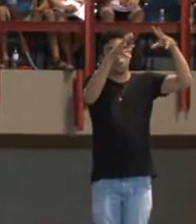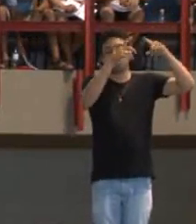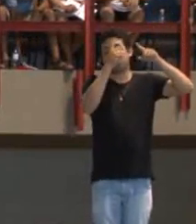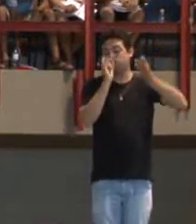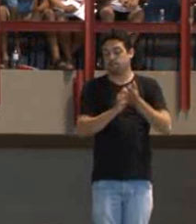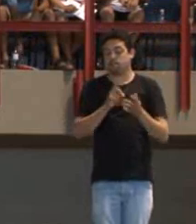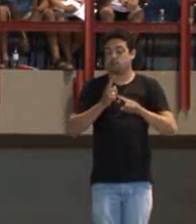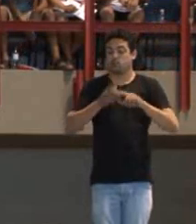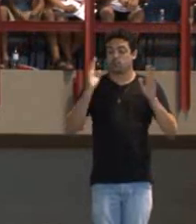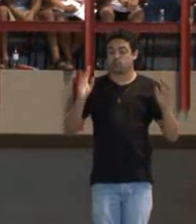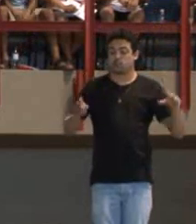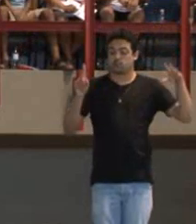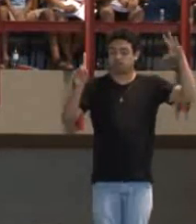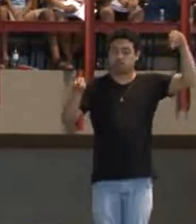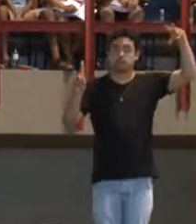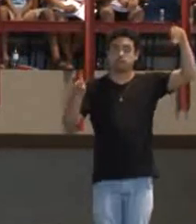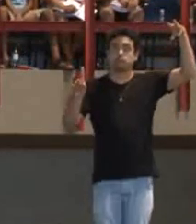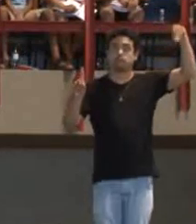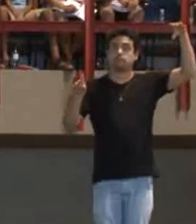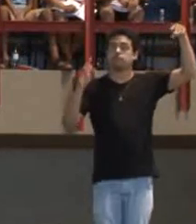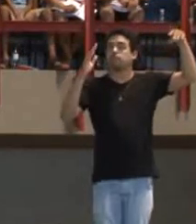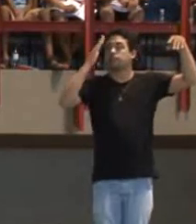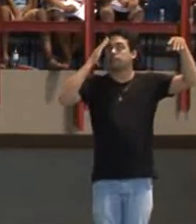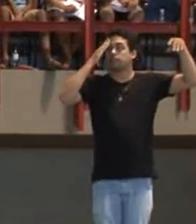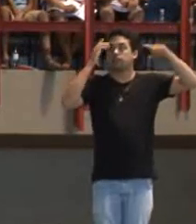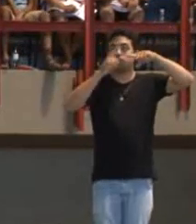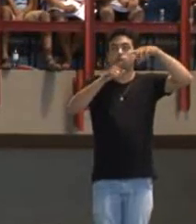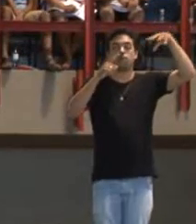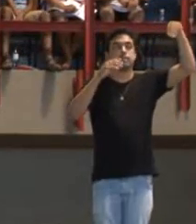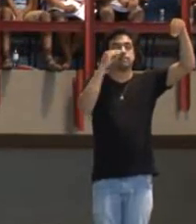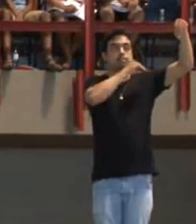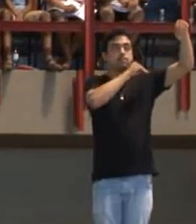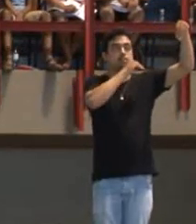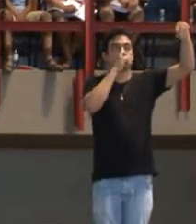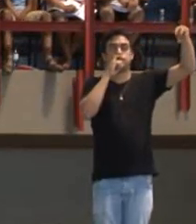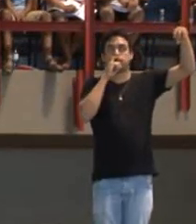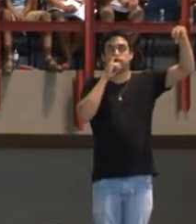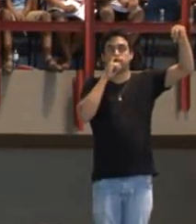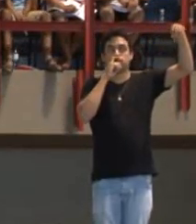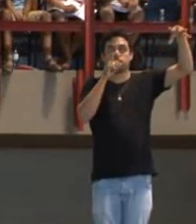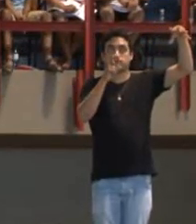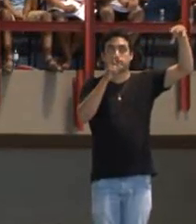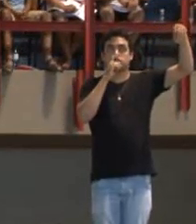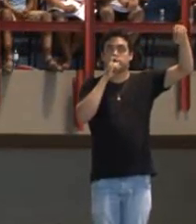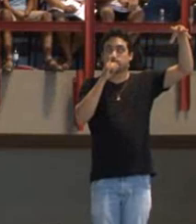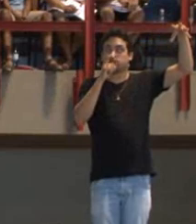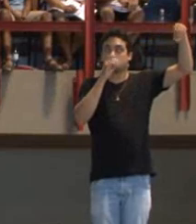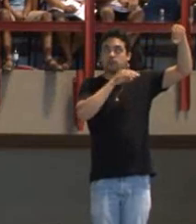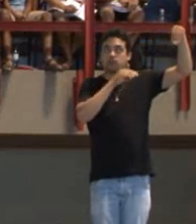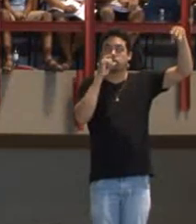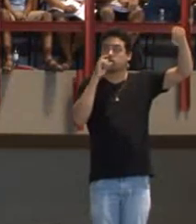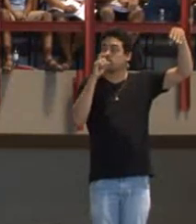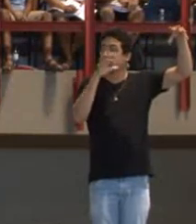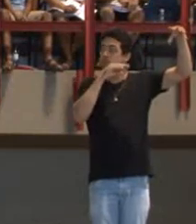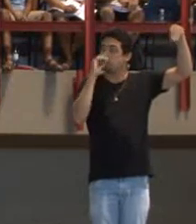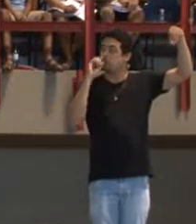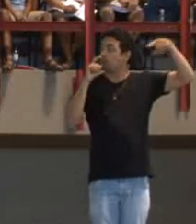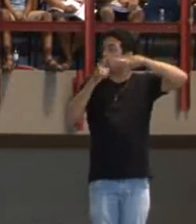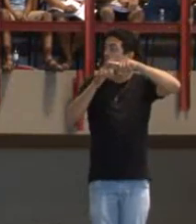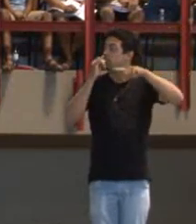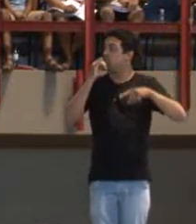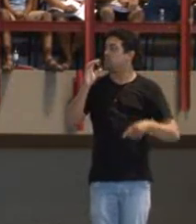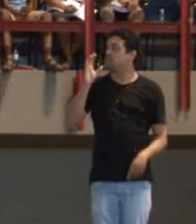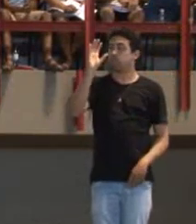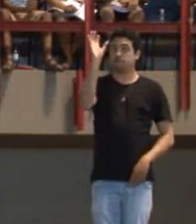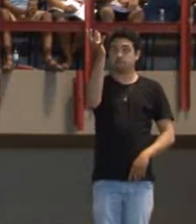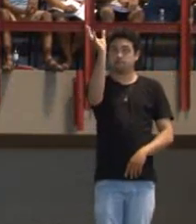quê? Liga e desliga. Entenda. Esquenta e esfria. Vou falar da lâmpada incandescente. Você chega em